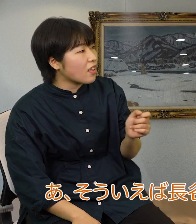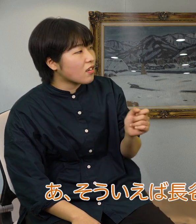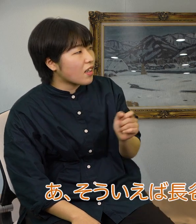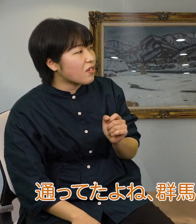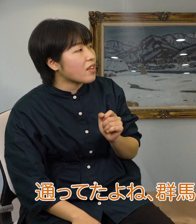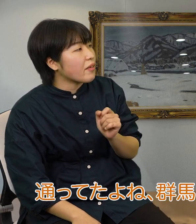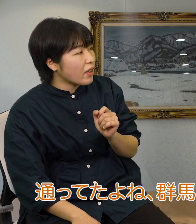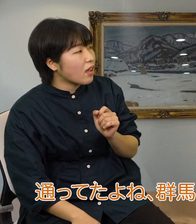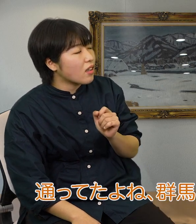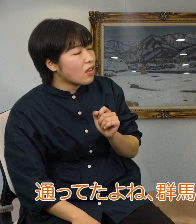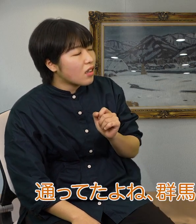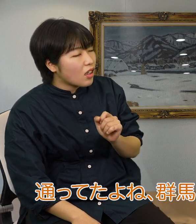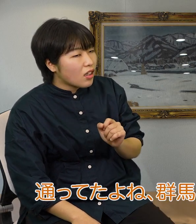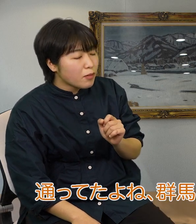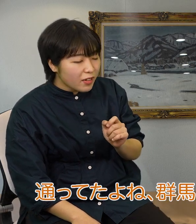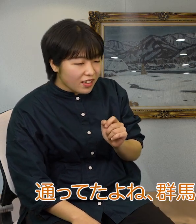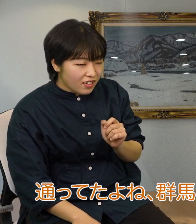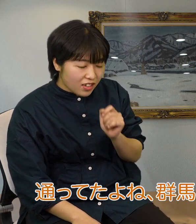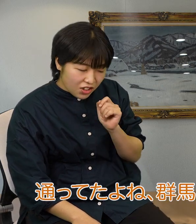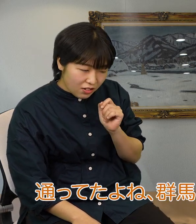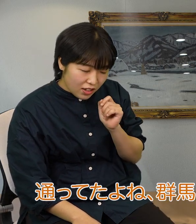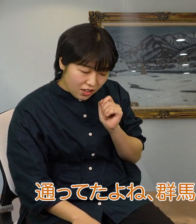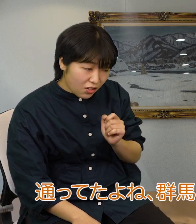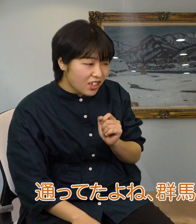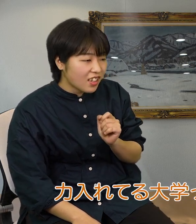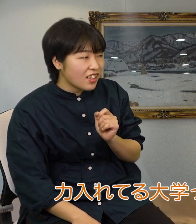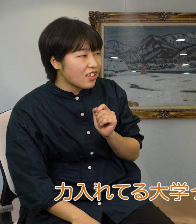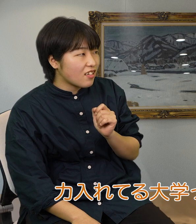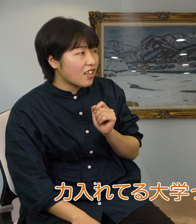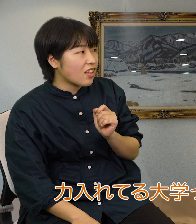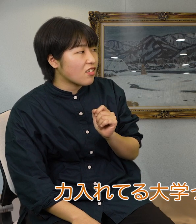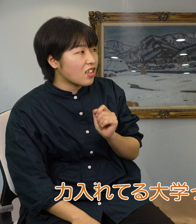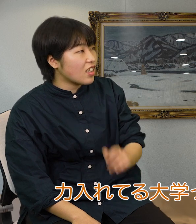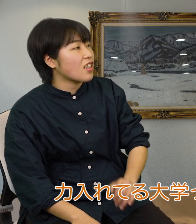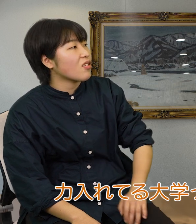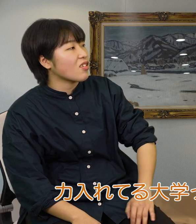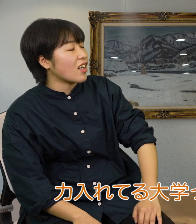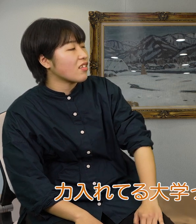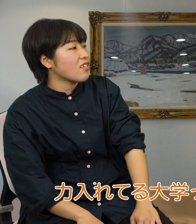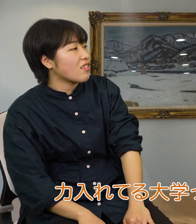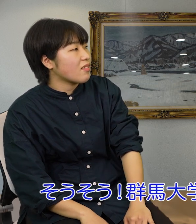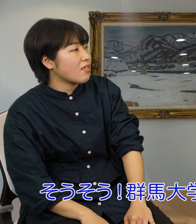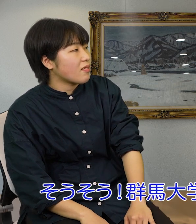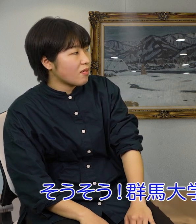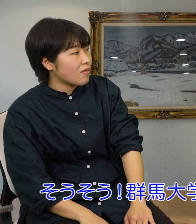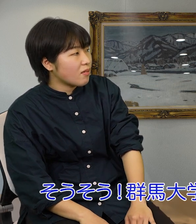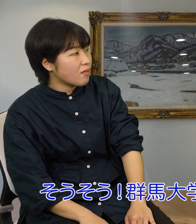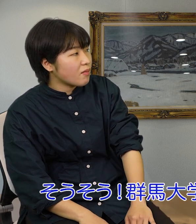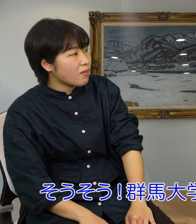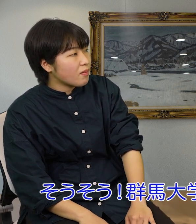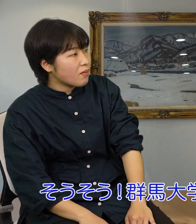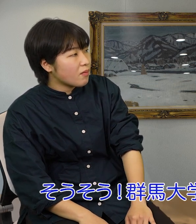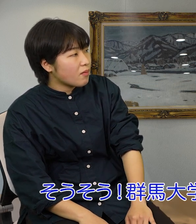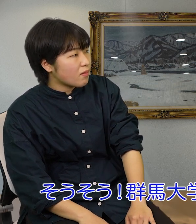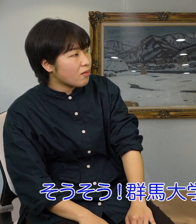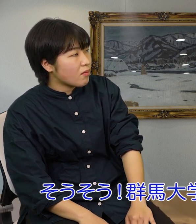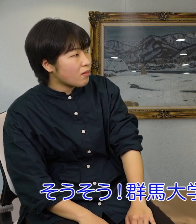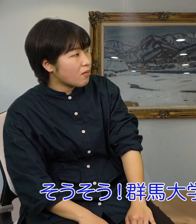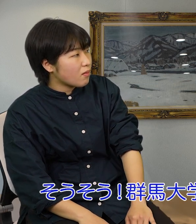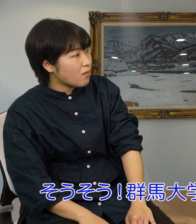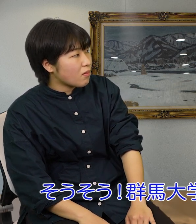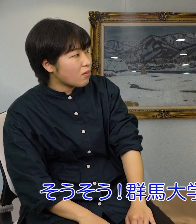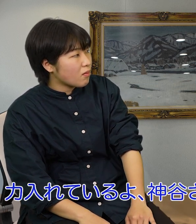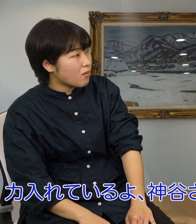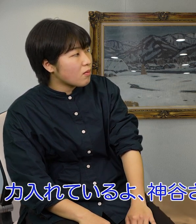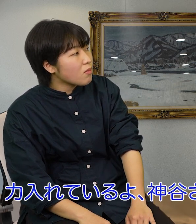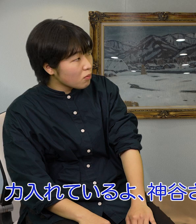って群馬大学からやってたよね。 うん、 群馬大学って手話にすごい力入れてる大学って聞いたことが。 そうそう、群馬大学手話